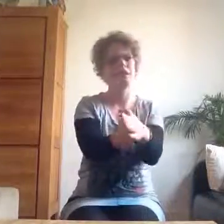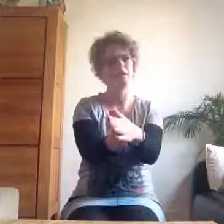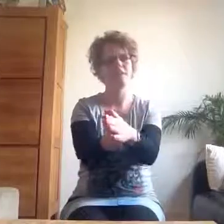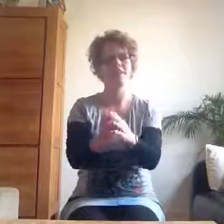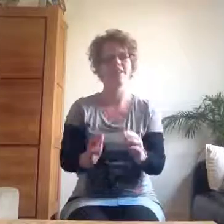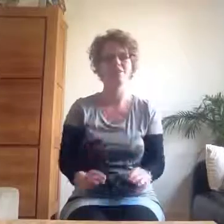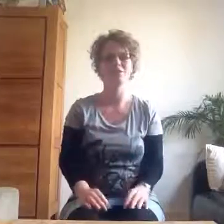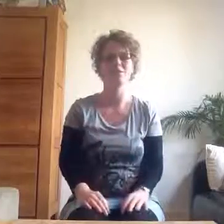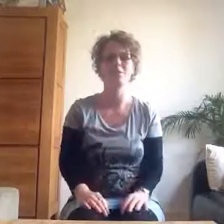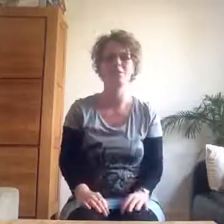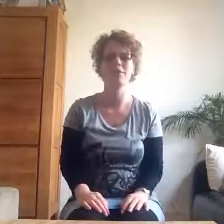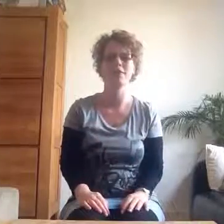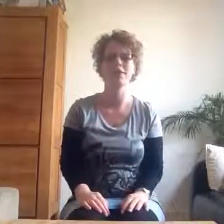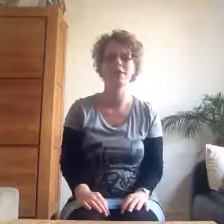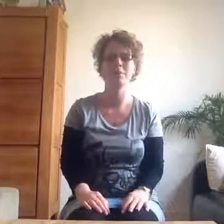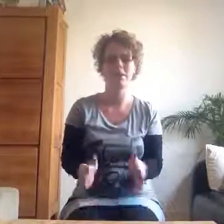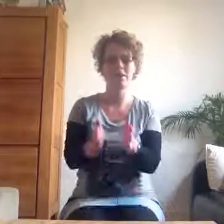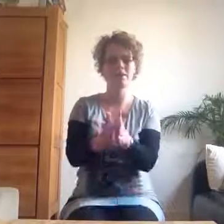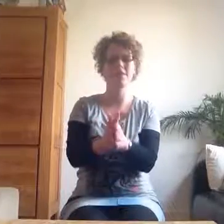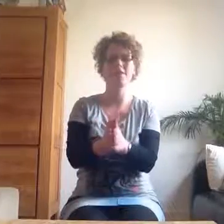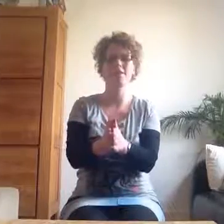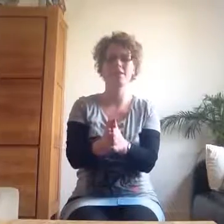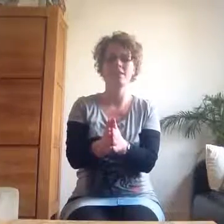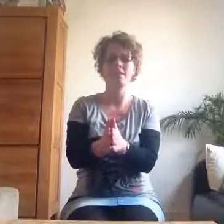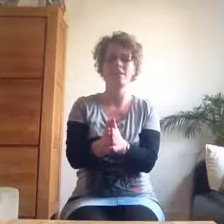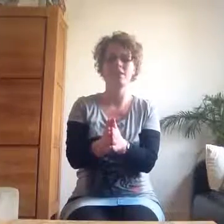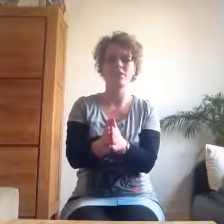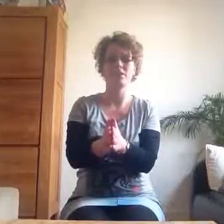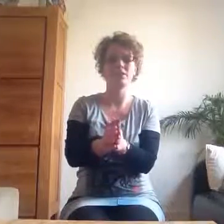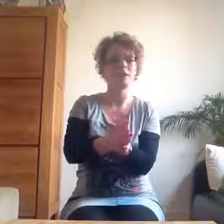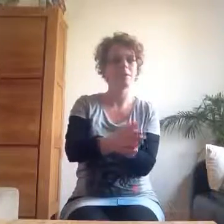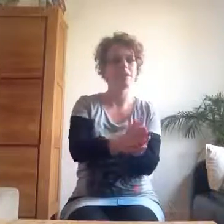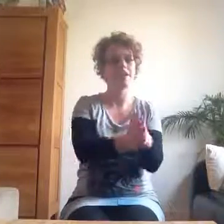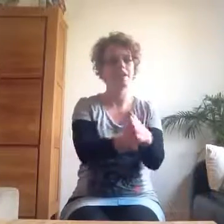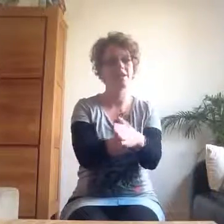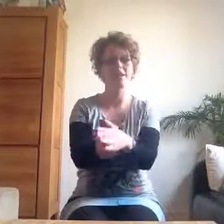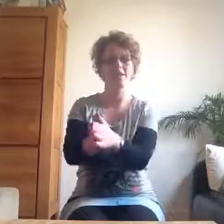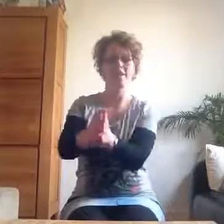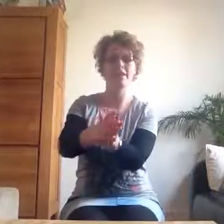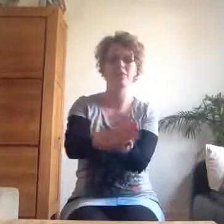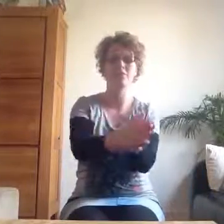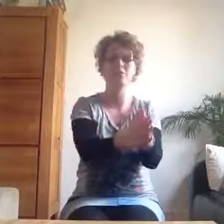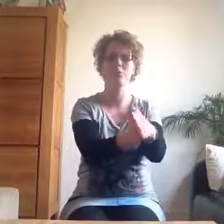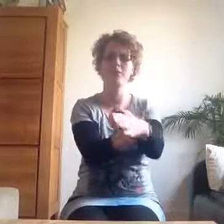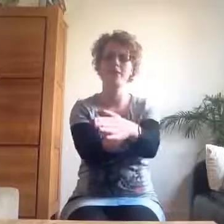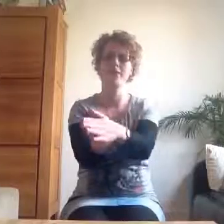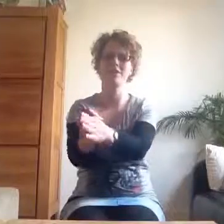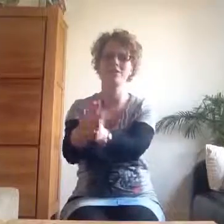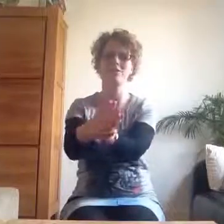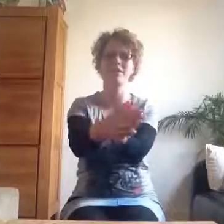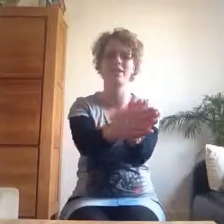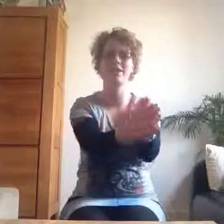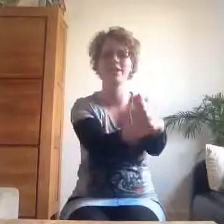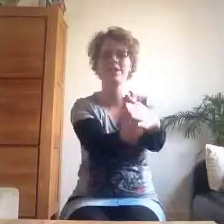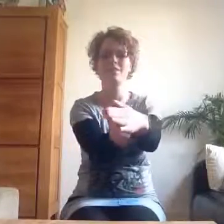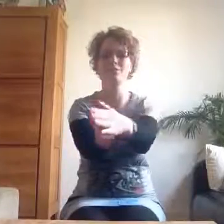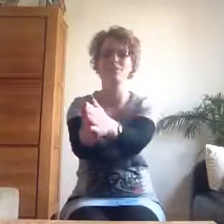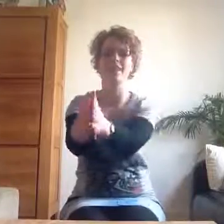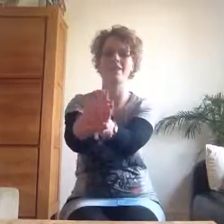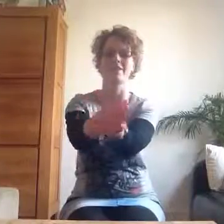Ik denk dat we die allemaal wel maken. Je twee handen tegen elkaar en dan zo bewegen door de zee, door het water.